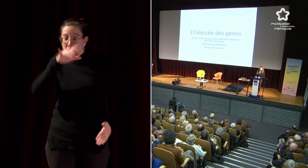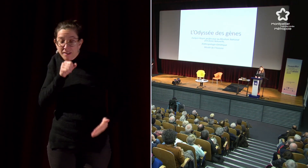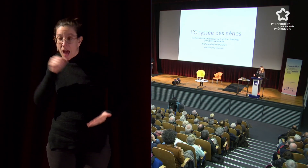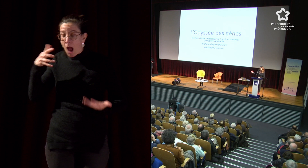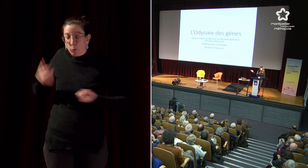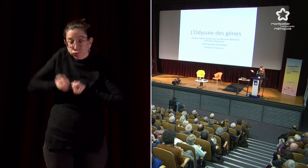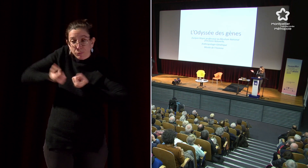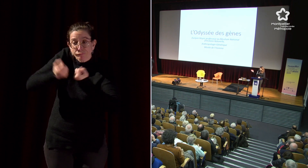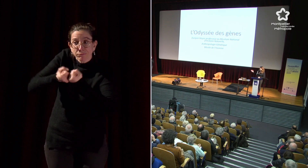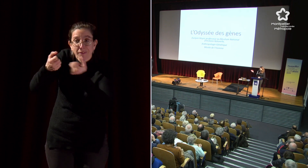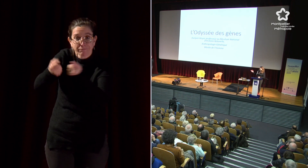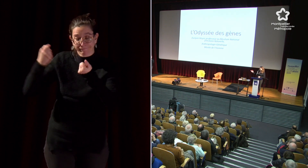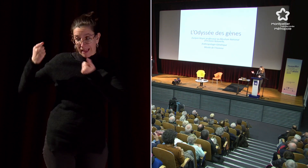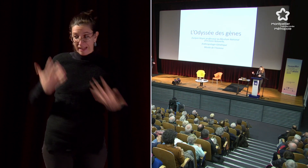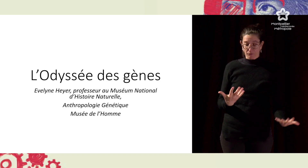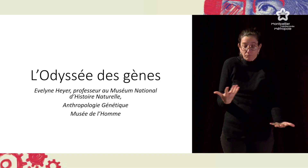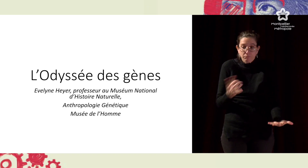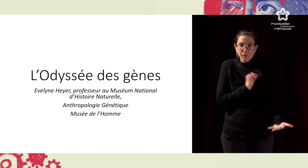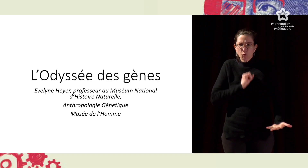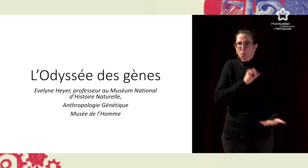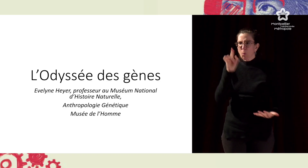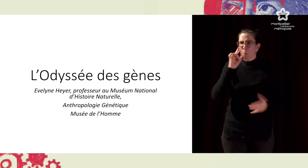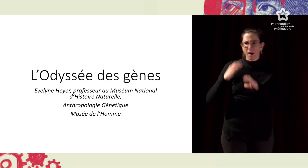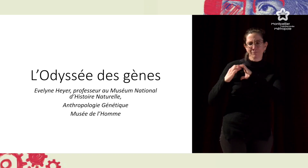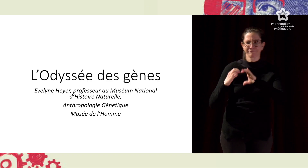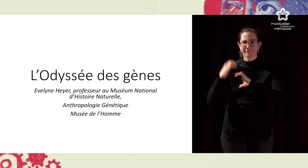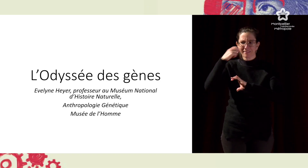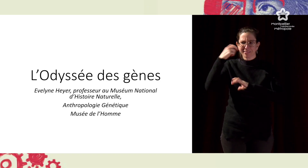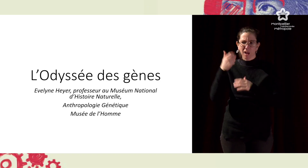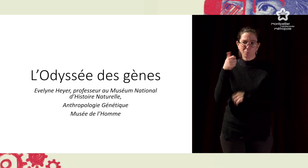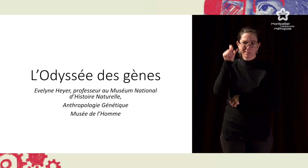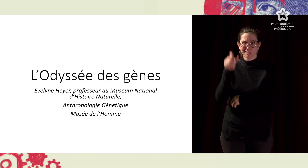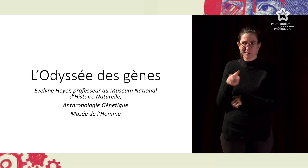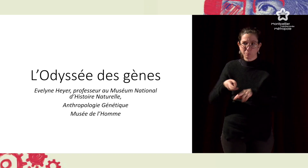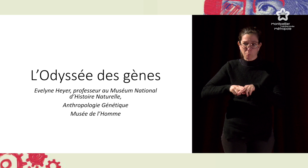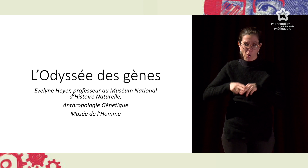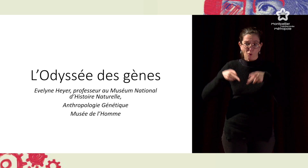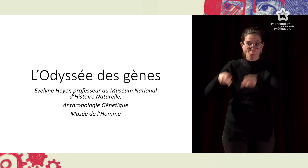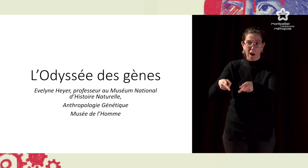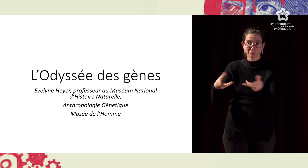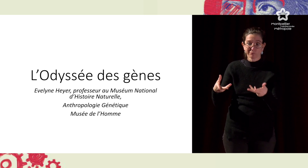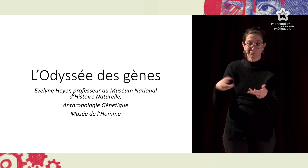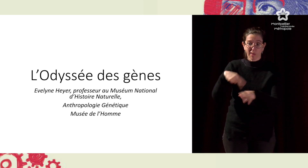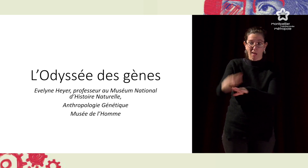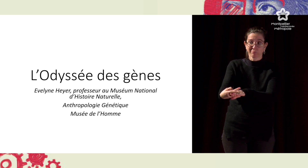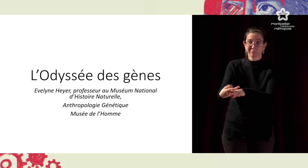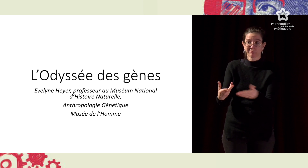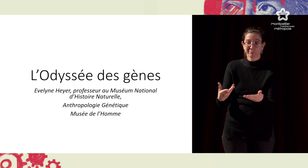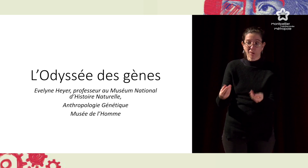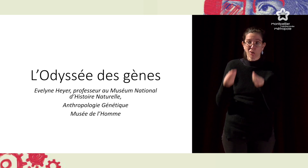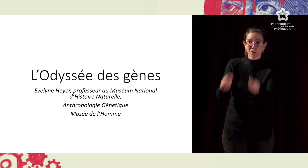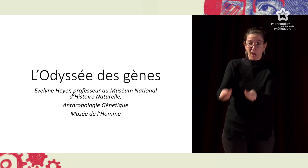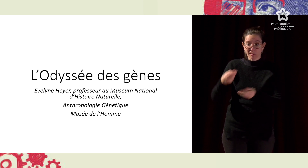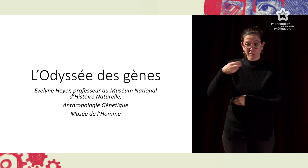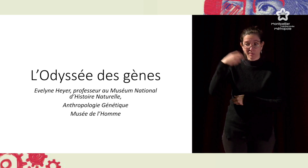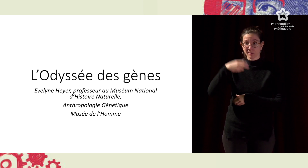malheureux, malheureusement. Visiblement, il y a quelqu'un qui est décédé sur la voie, donc ça a retardé un des